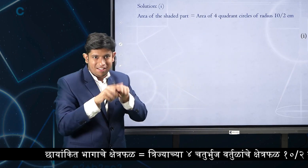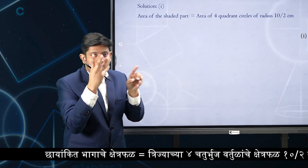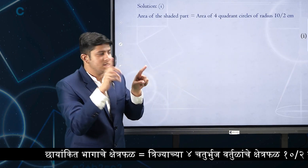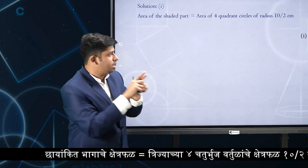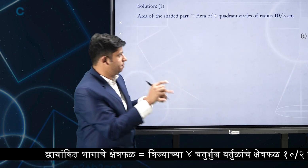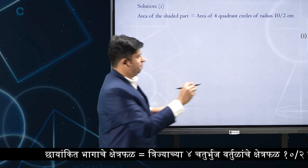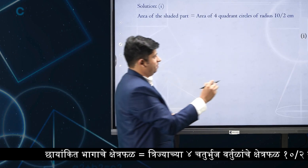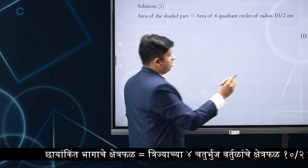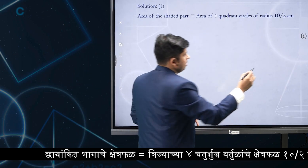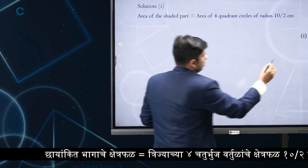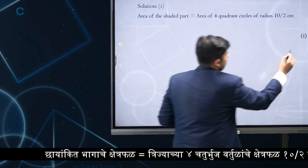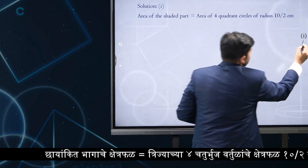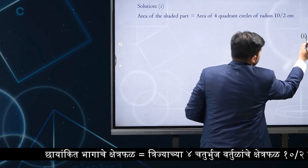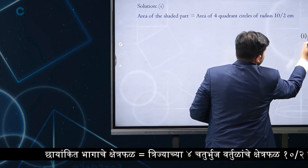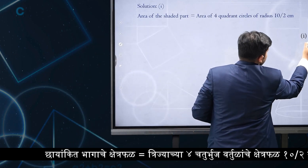10/2 सेंटीमीटर.